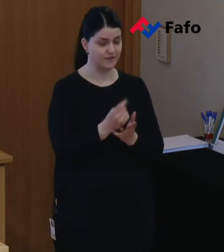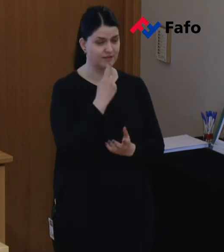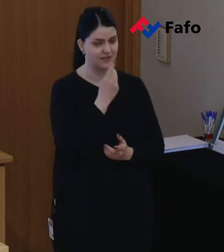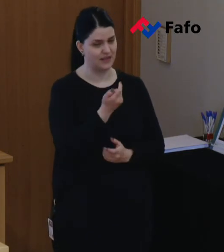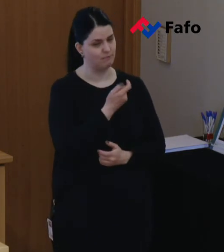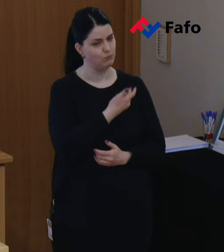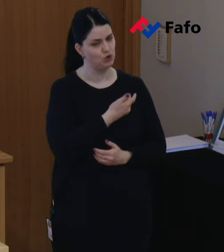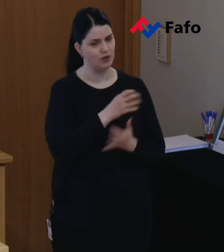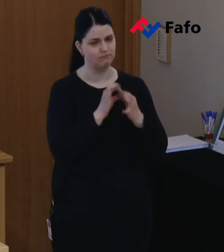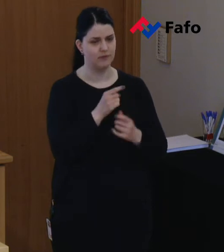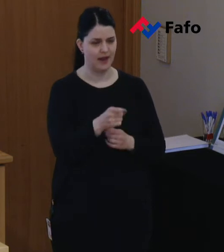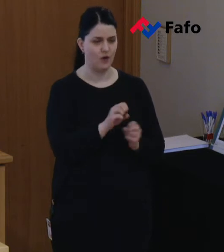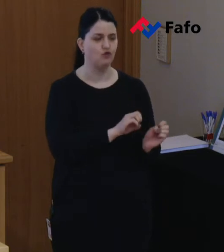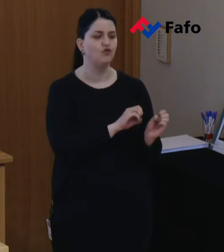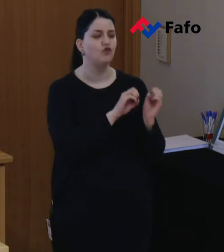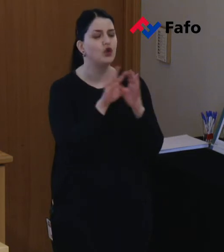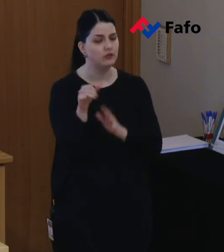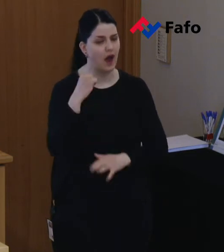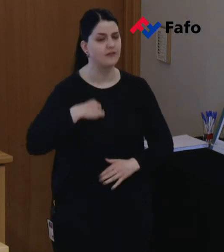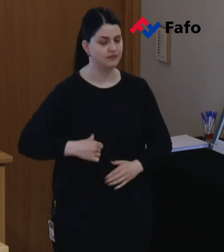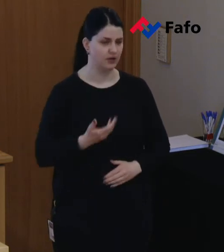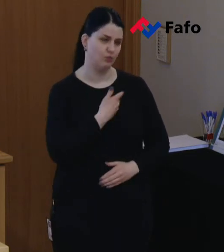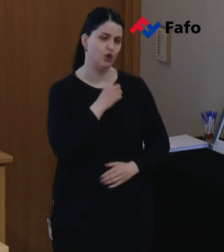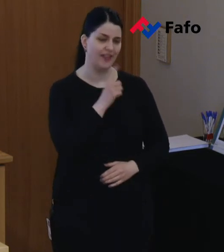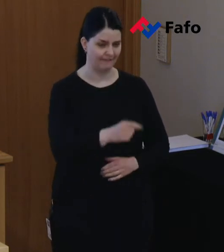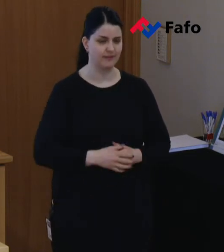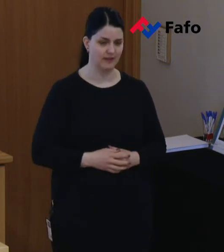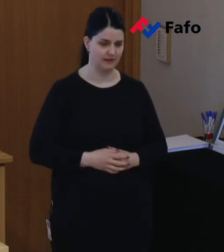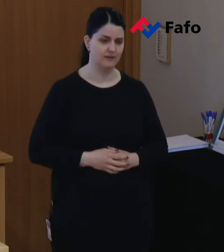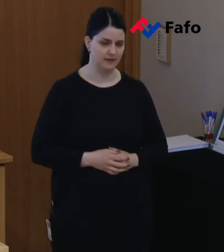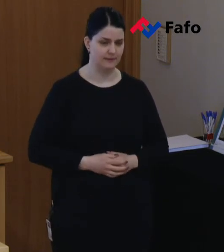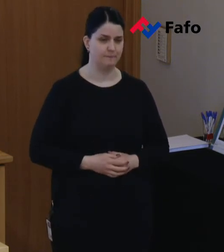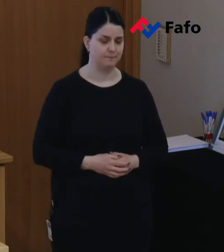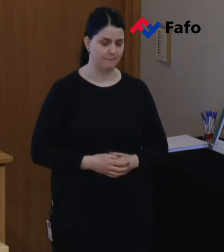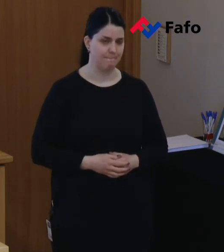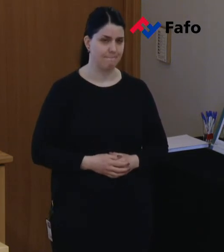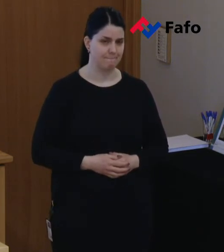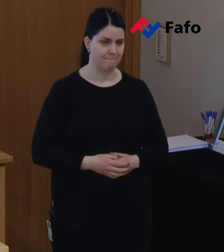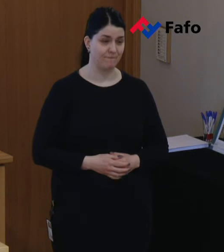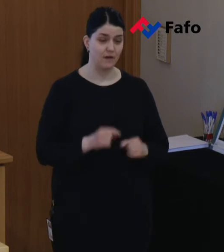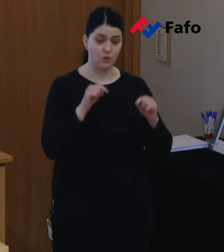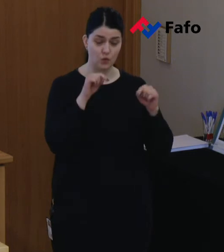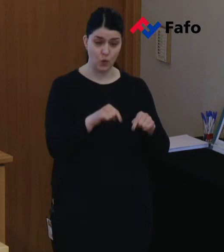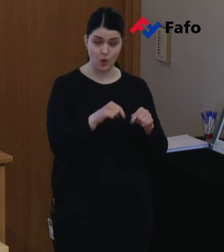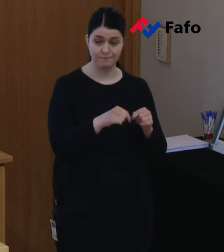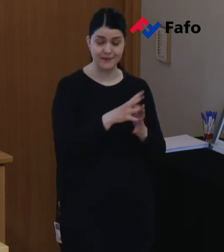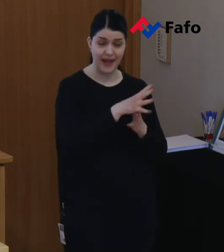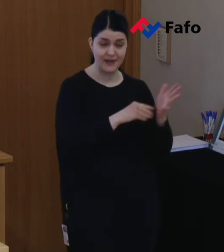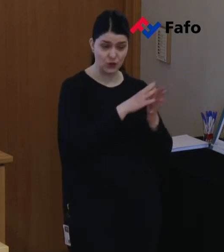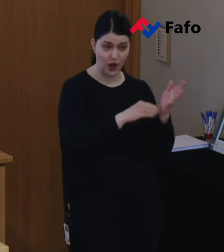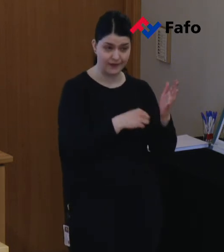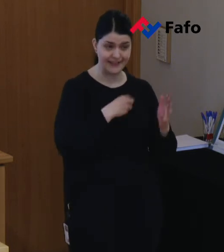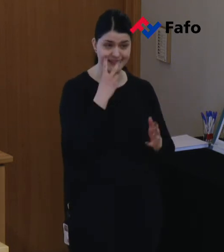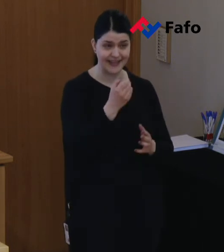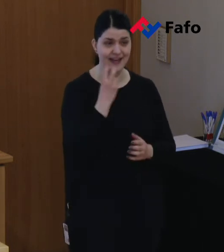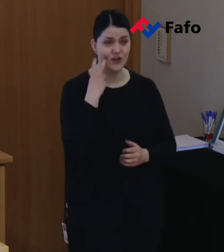om, dette med å flytte ansvar over til den det gjelder. Så skal vi gå på resultatene, for nå ser jeg at